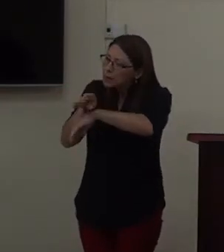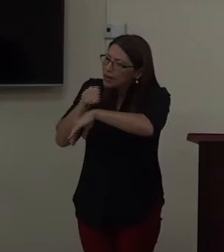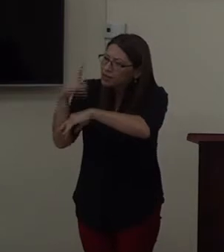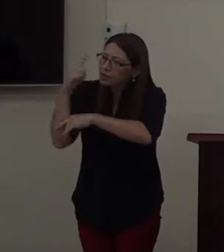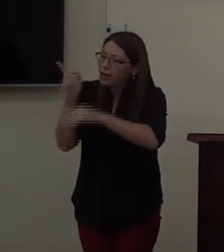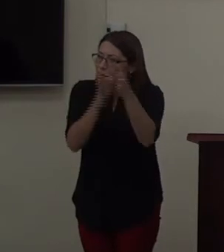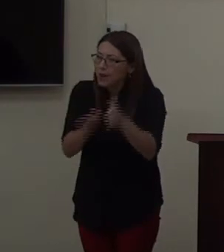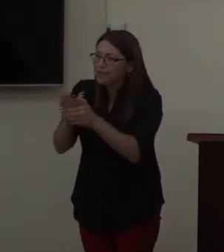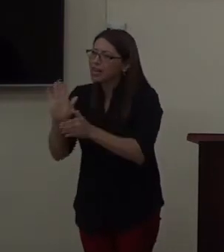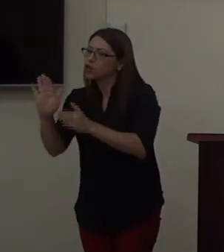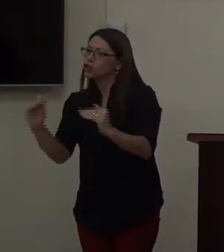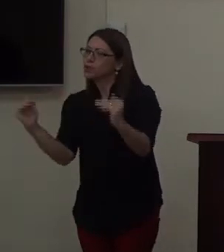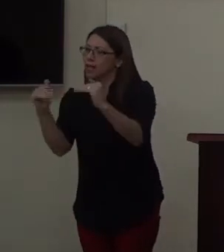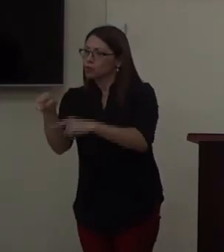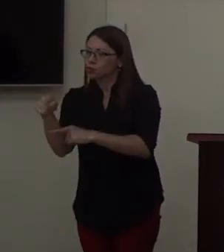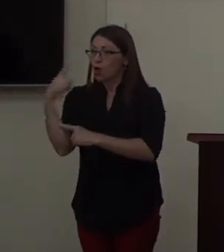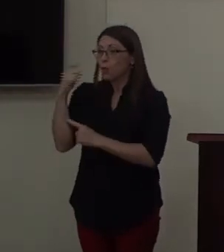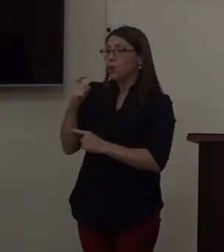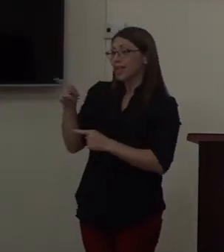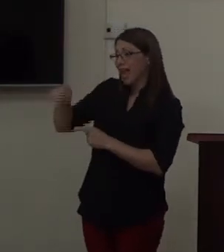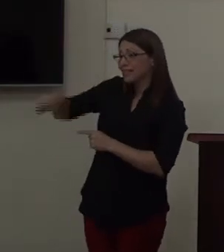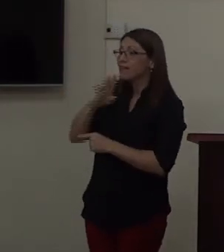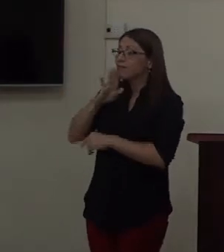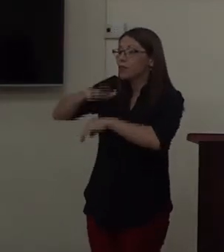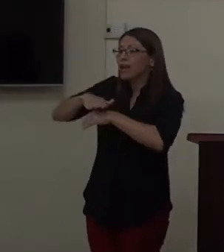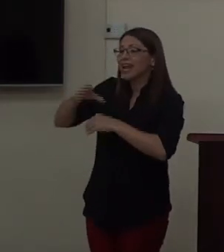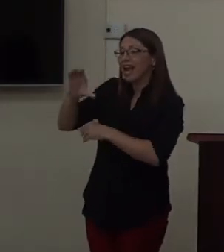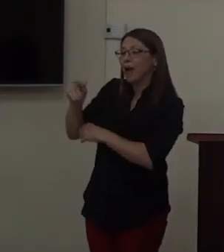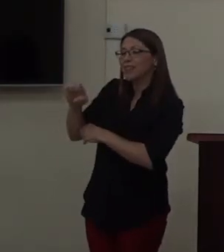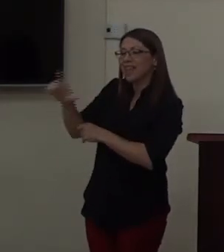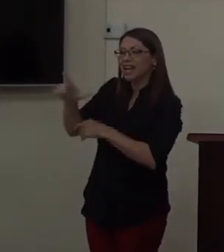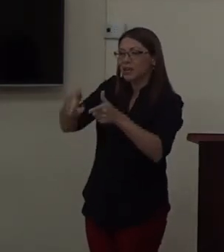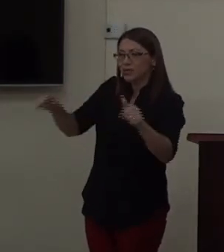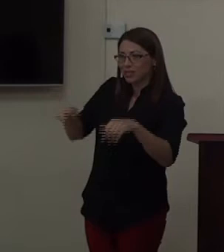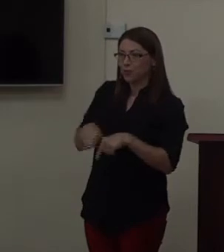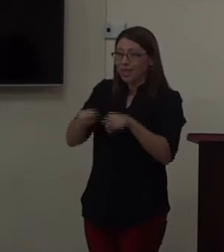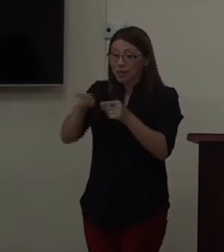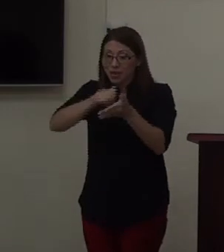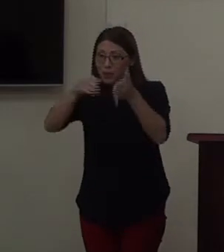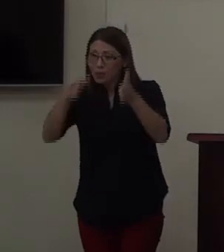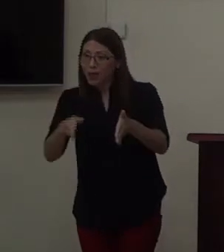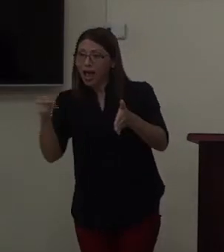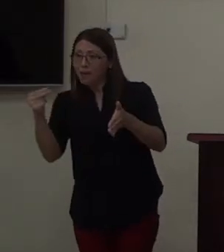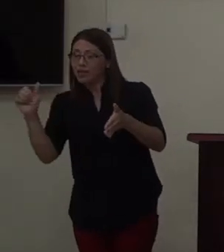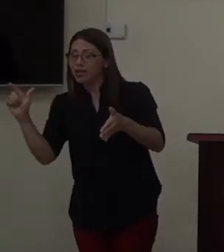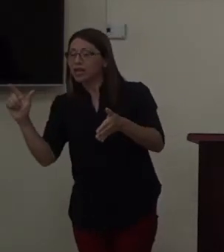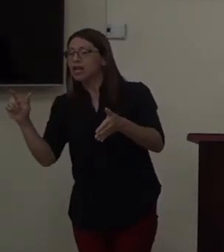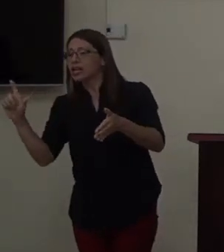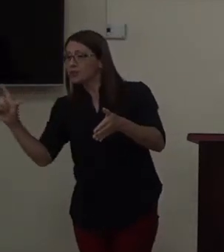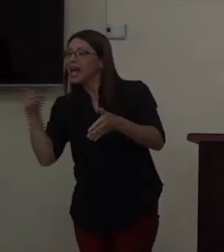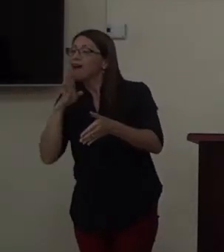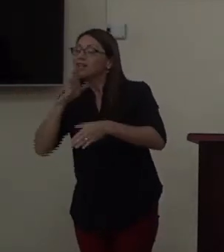planificación del estatus. Bourdieu hablaba de capital lingüístico también. Apel y Miskin hablan, y Dorian hablan de la transferencia de prestigio. Es